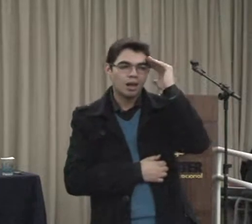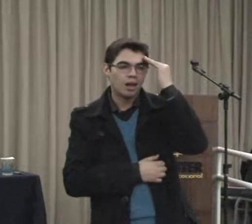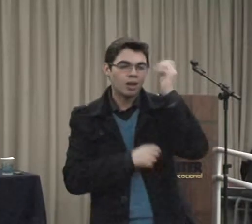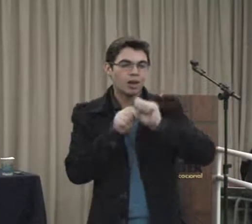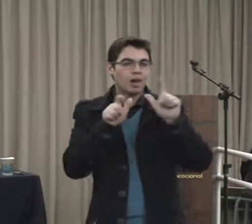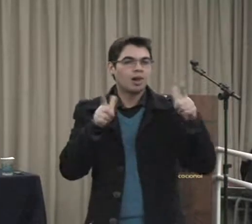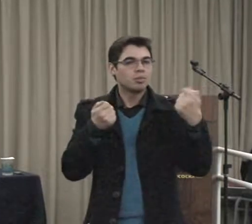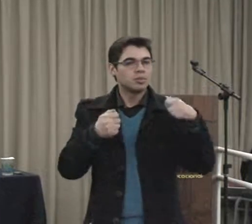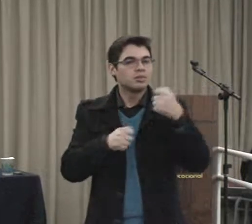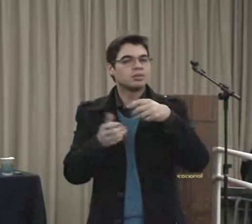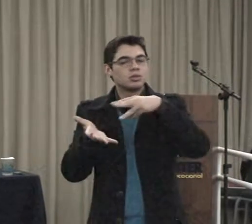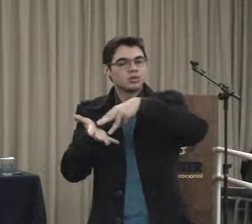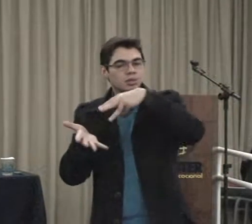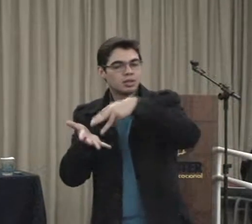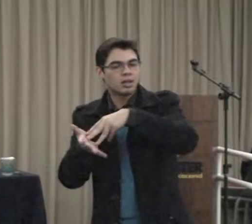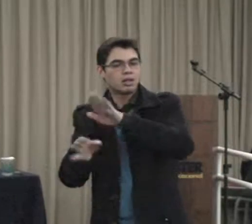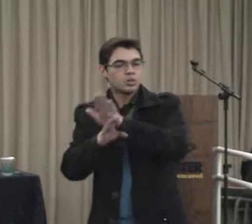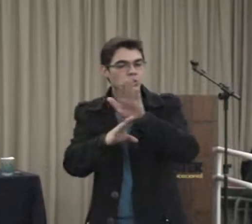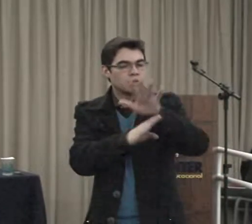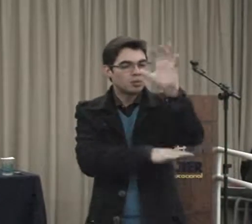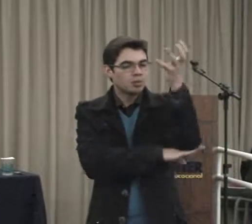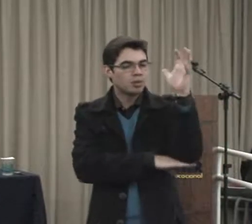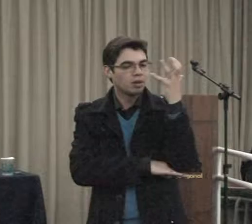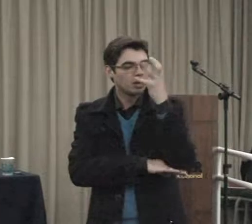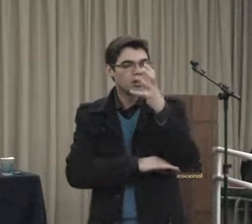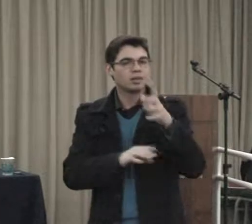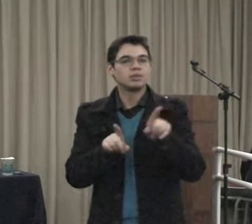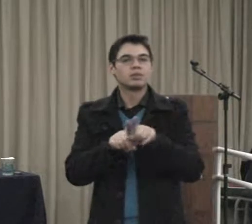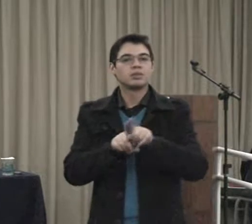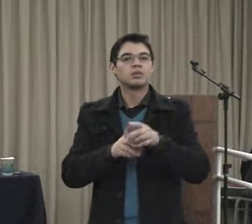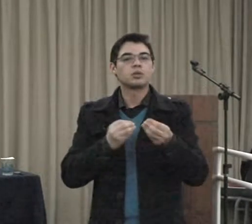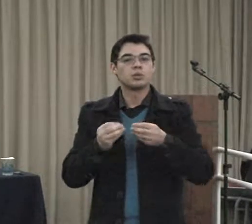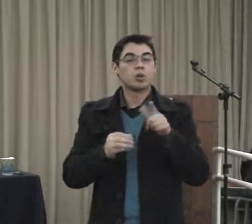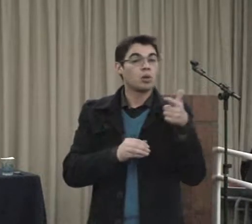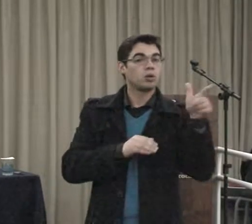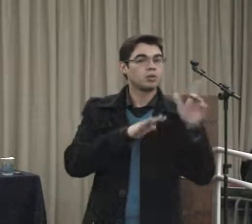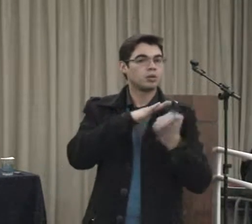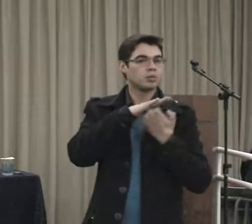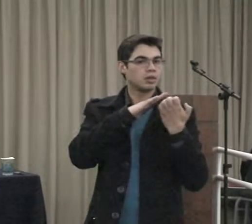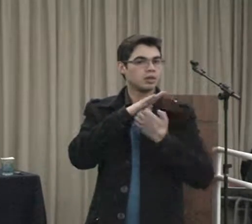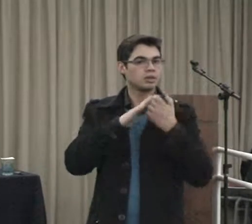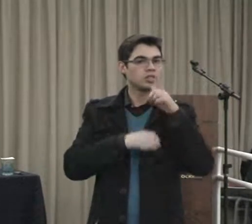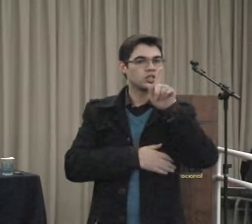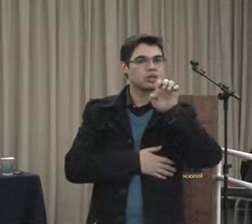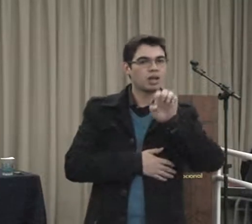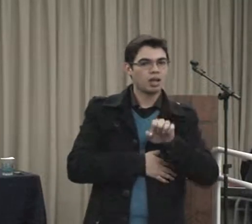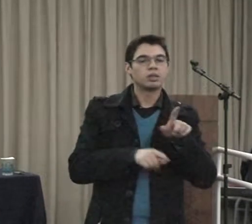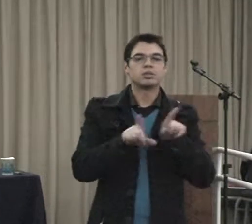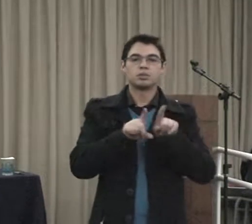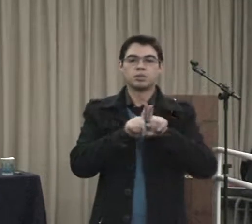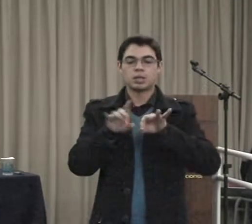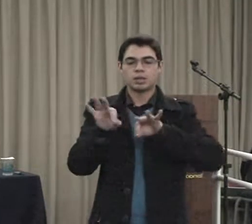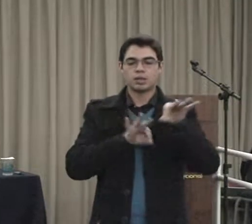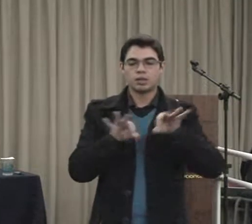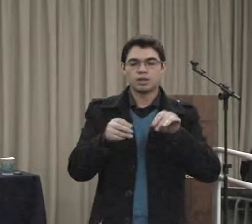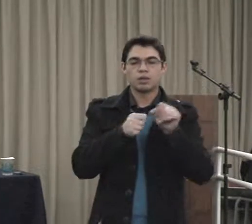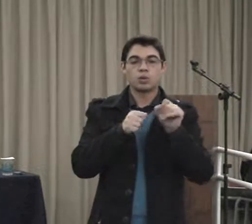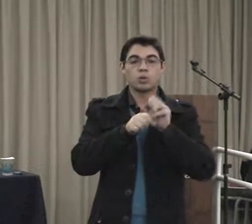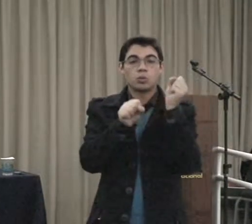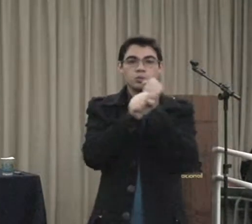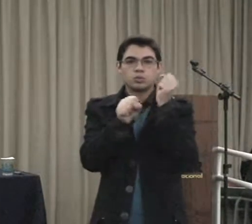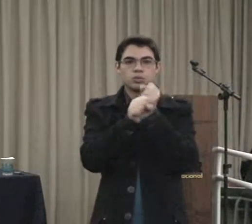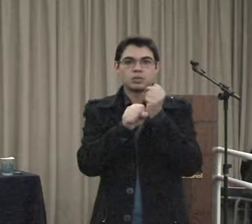que tinham que fazer sustentabilidade. A GE direcionou também o seu ponto 12. Passou a construir o